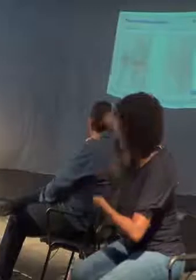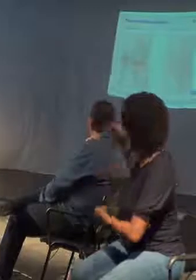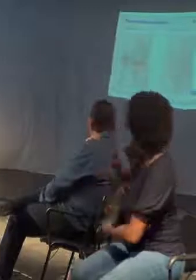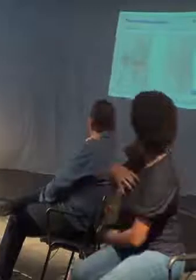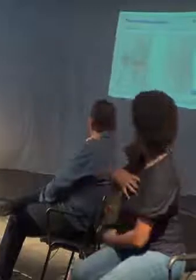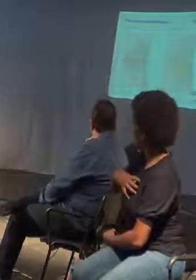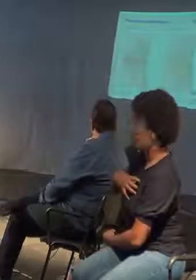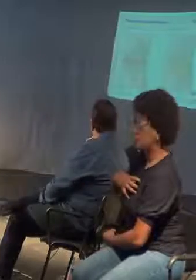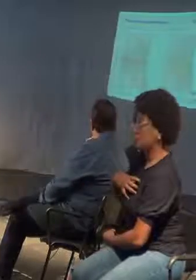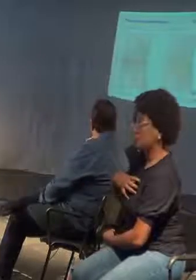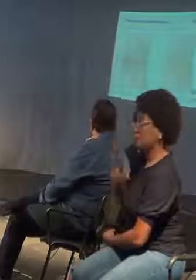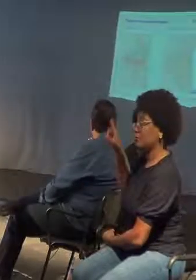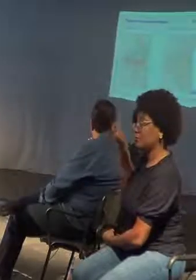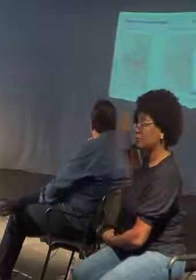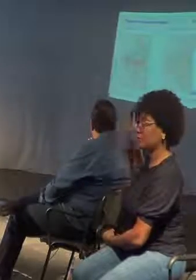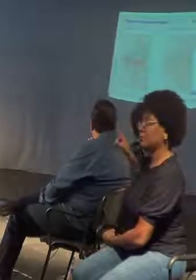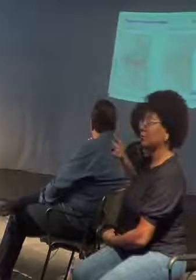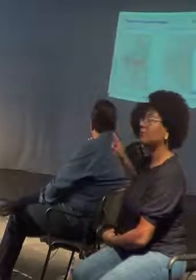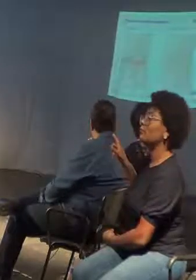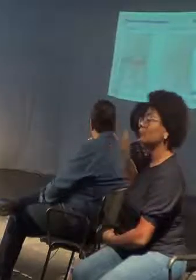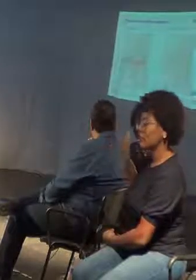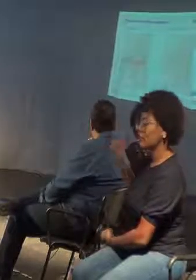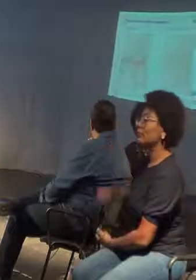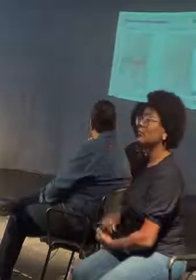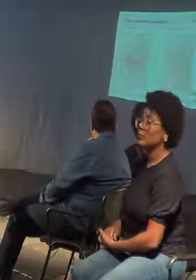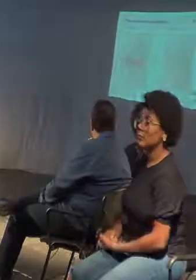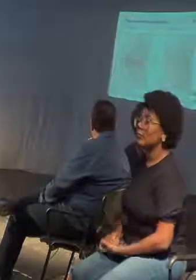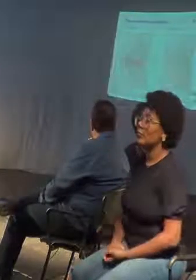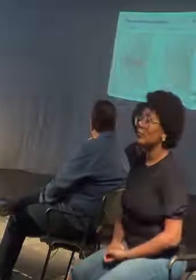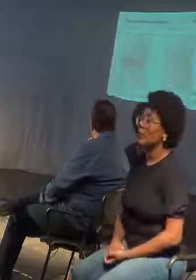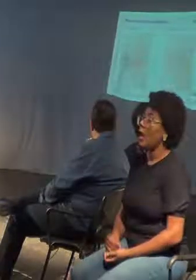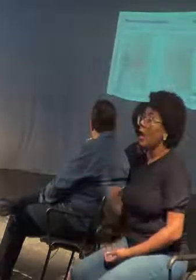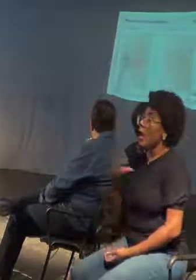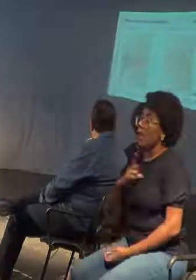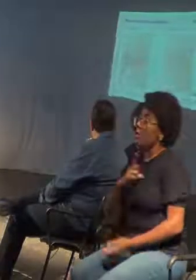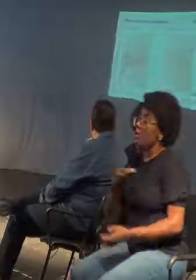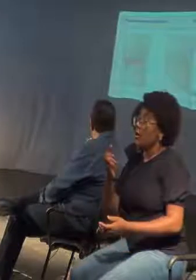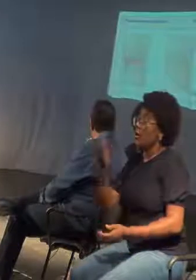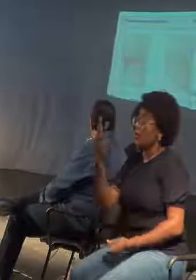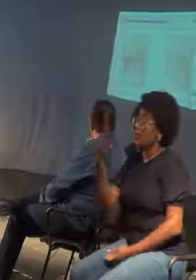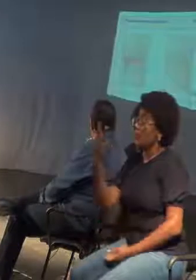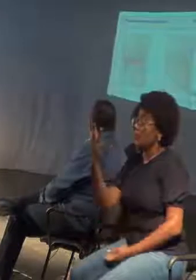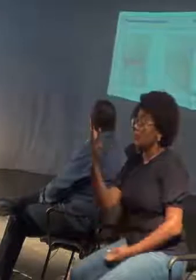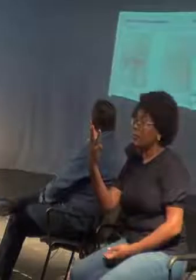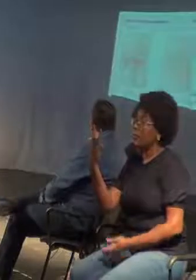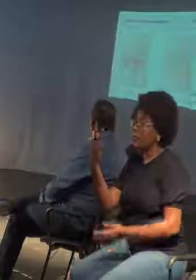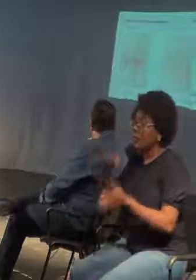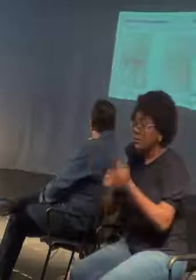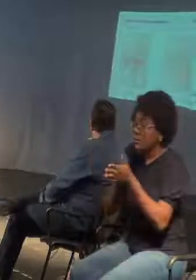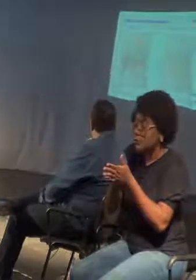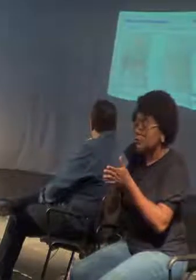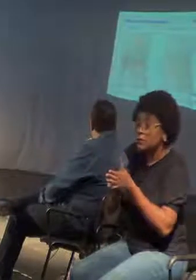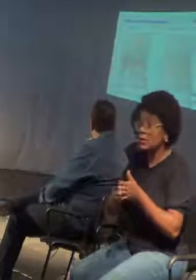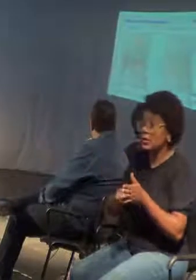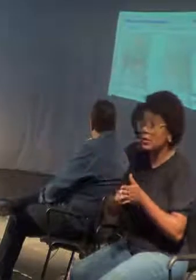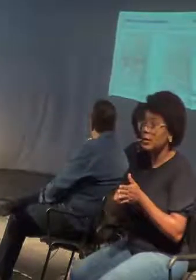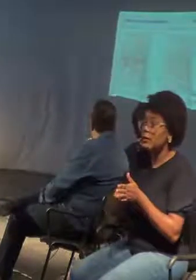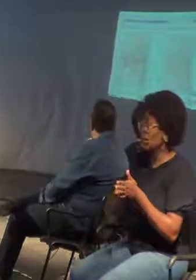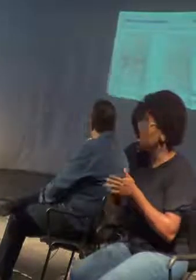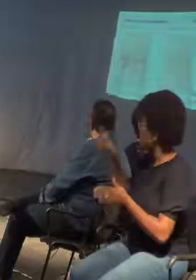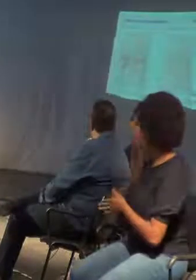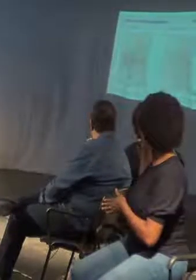Eles têm três estudos que mostram nesse trabalho que os fluxos mais fortes aqui são os dos cursos,